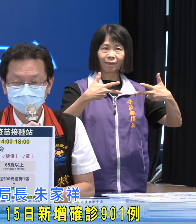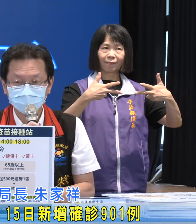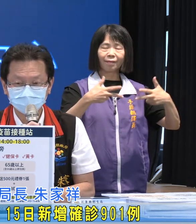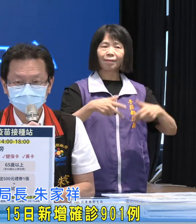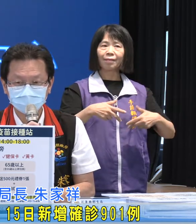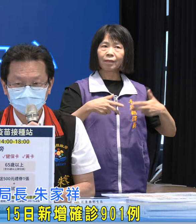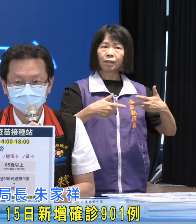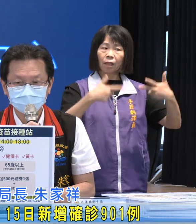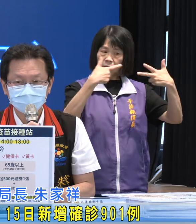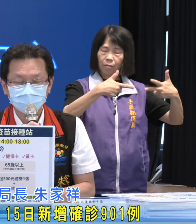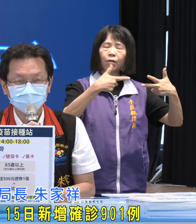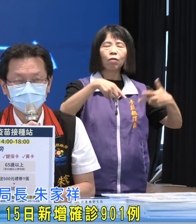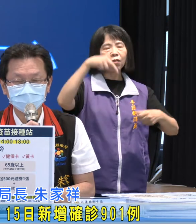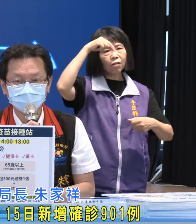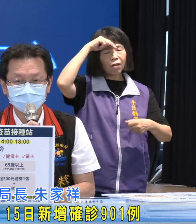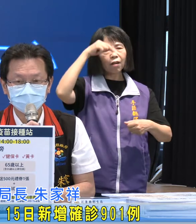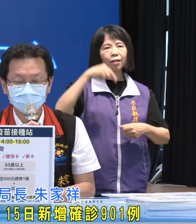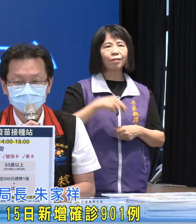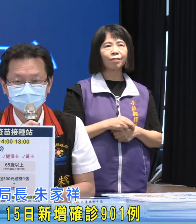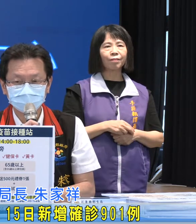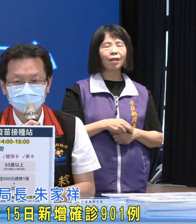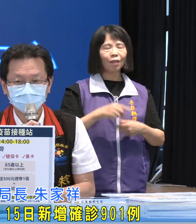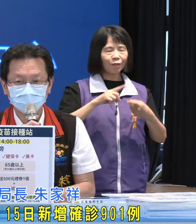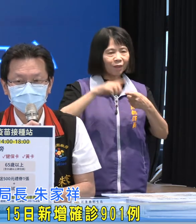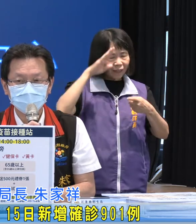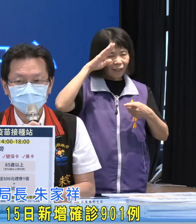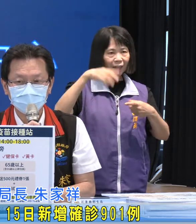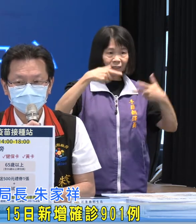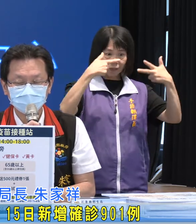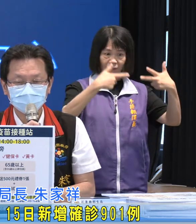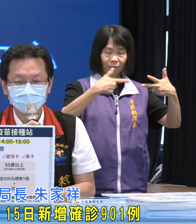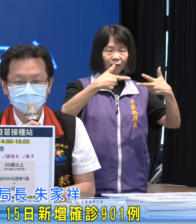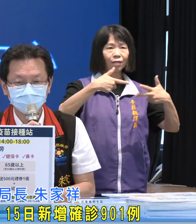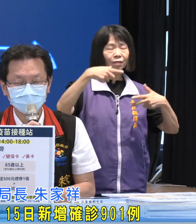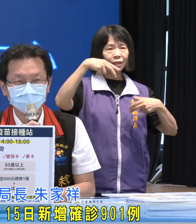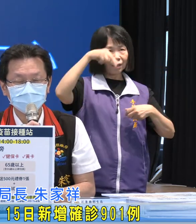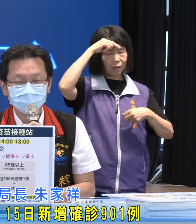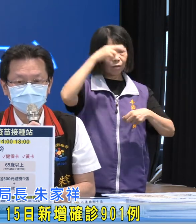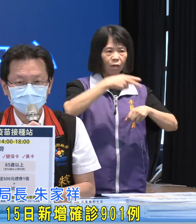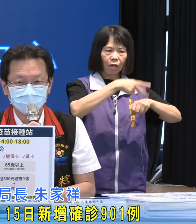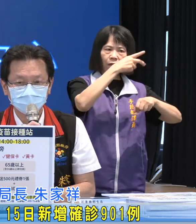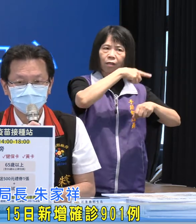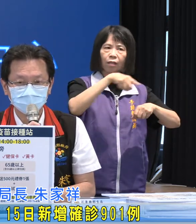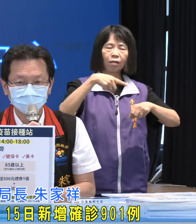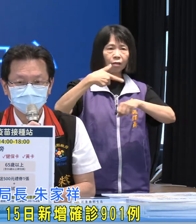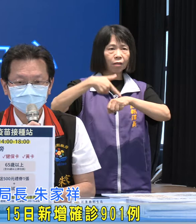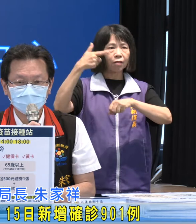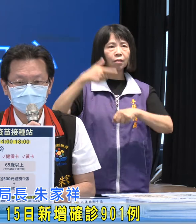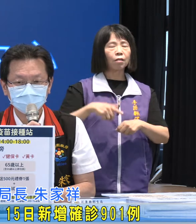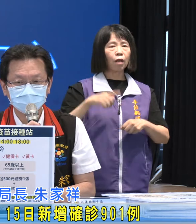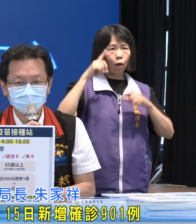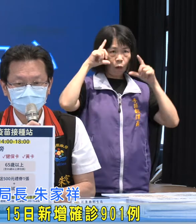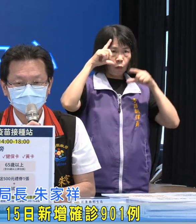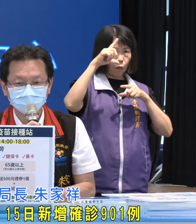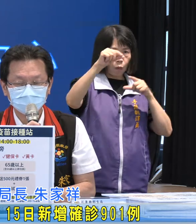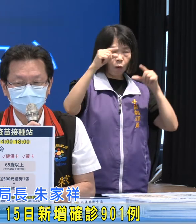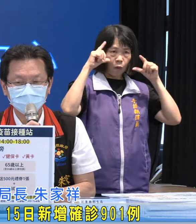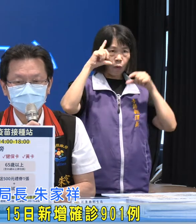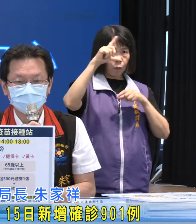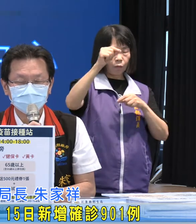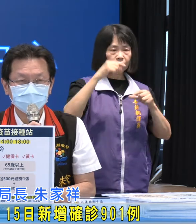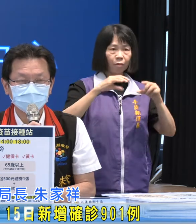6月18号这个礼拜六的下午礼拜六的下午2点到6点在我们的远东百货的一